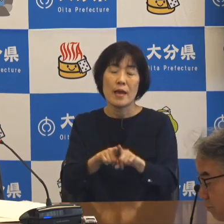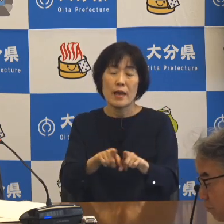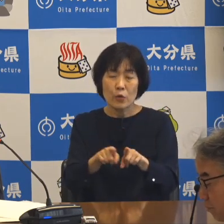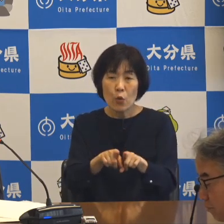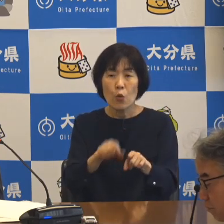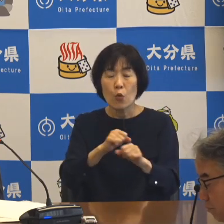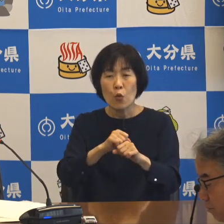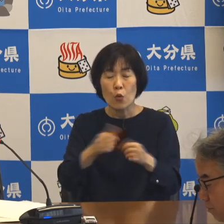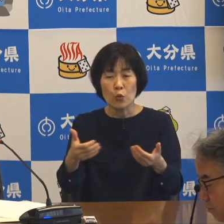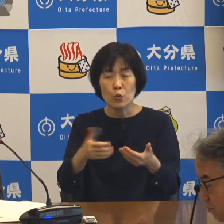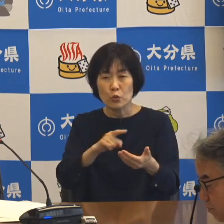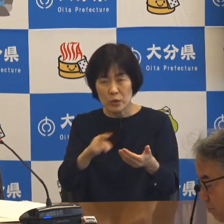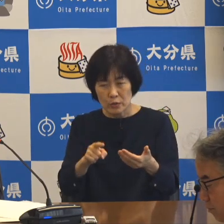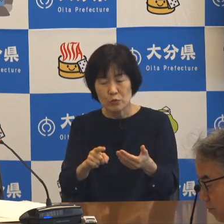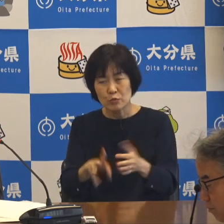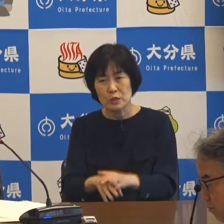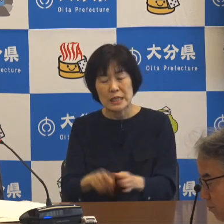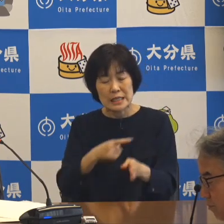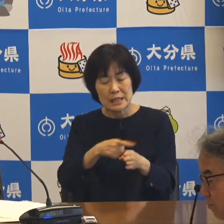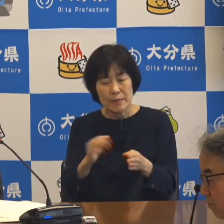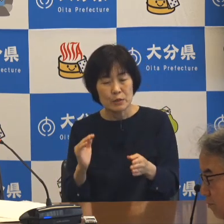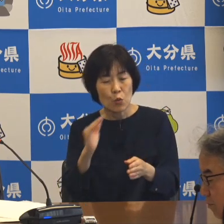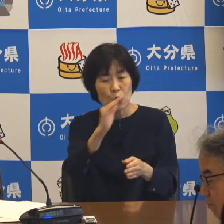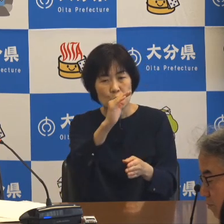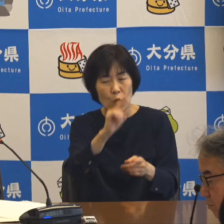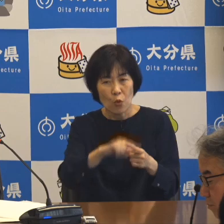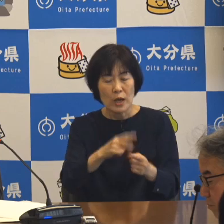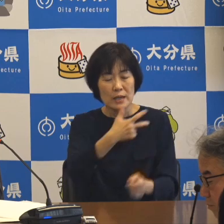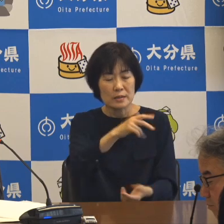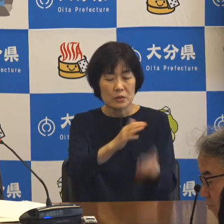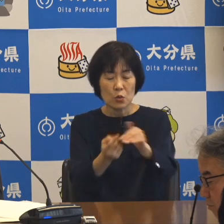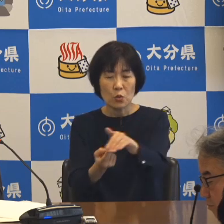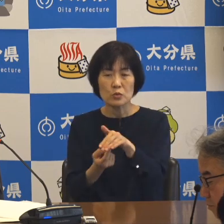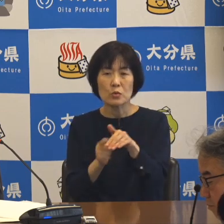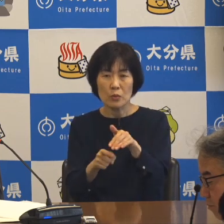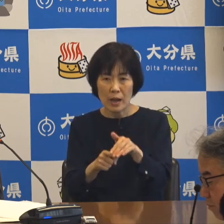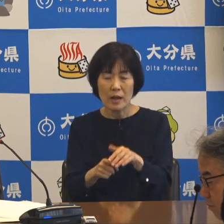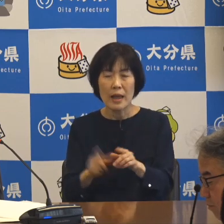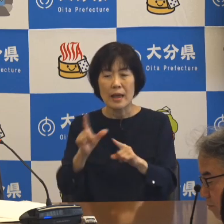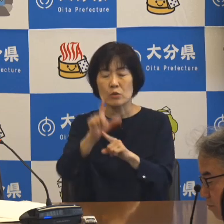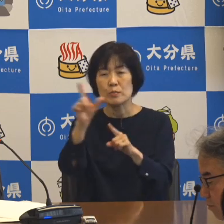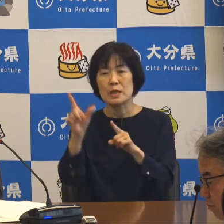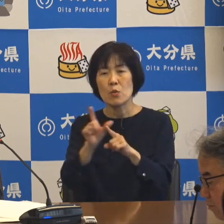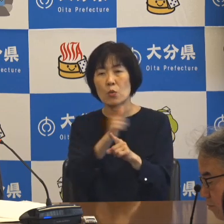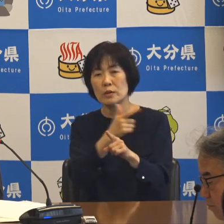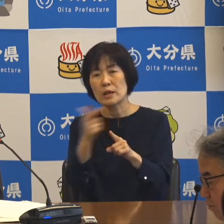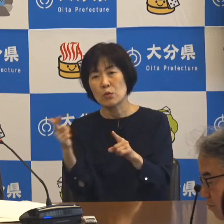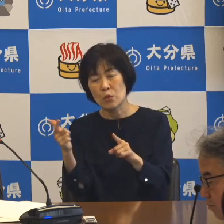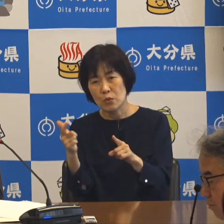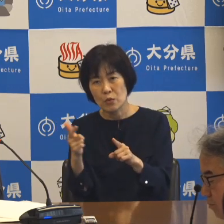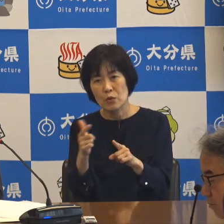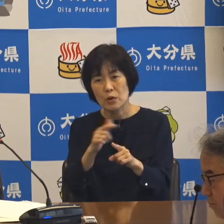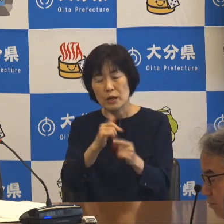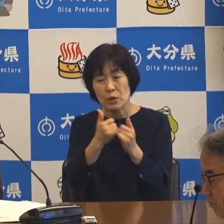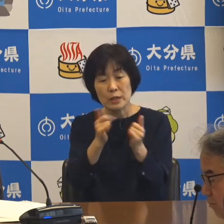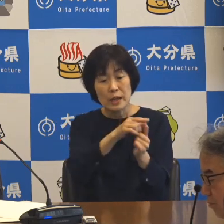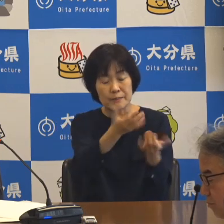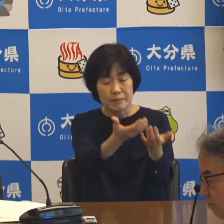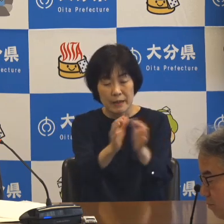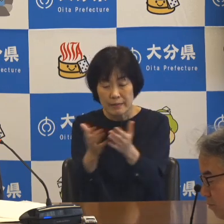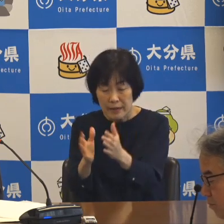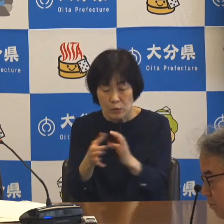維持、向上ということで、市町村でありますとか、NPO と多様な主体と連携をしなが